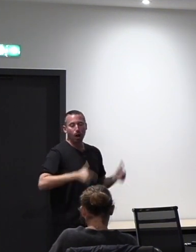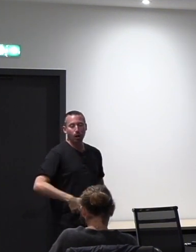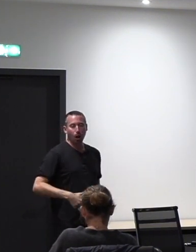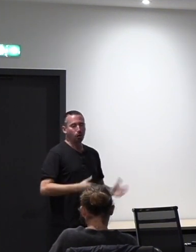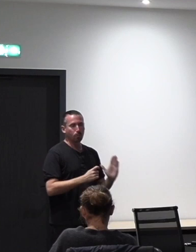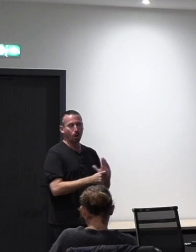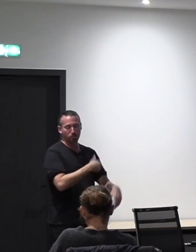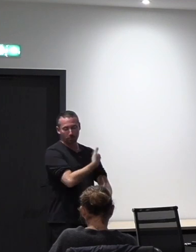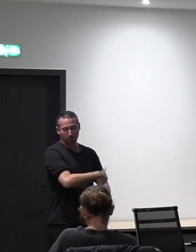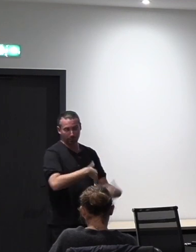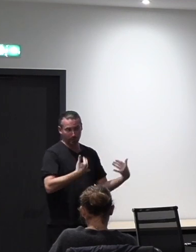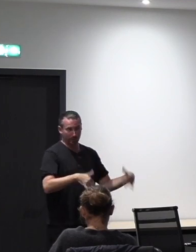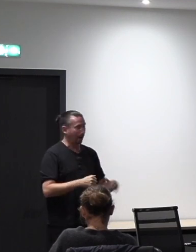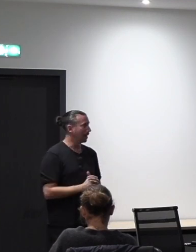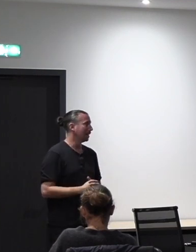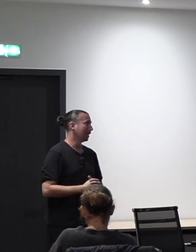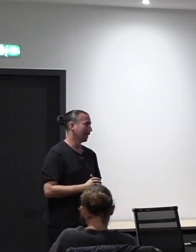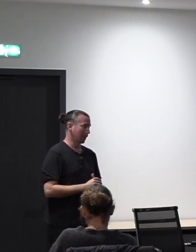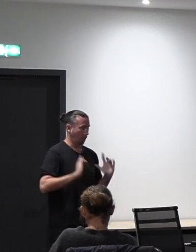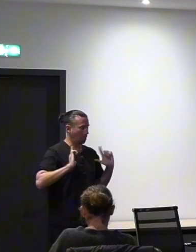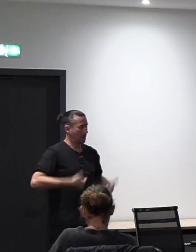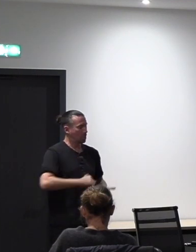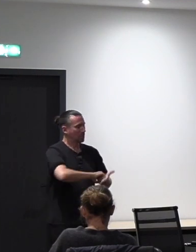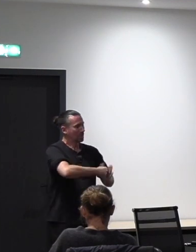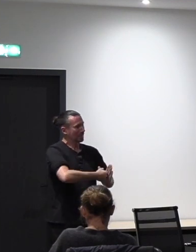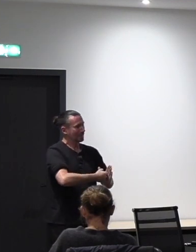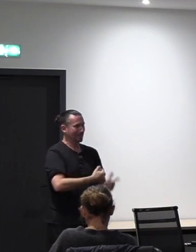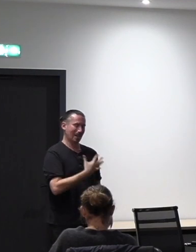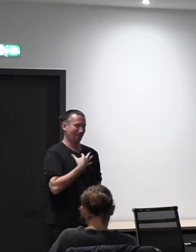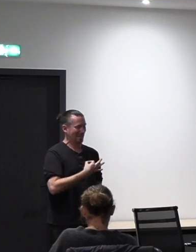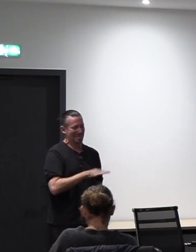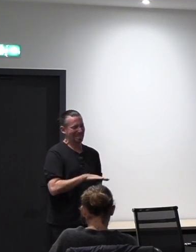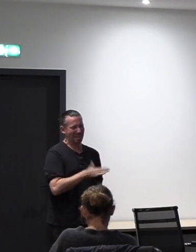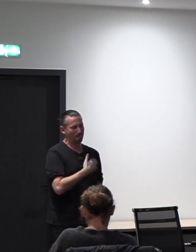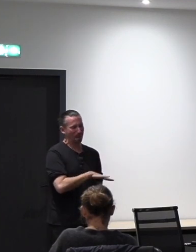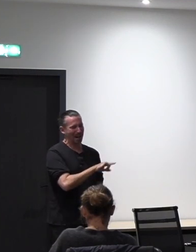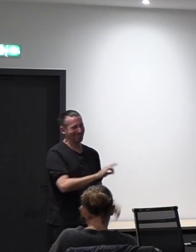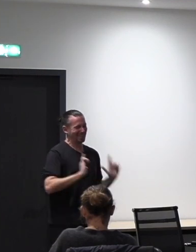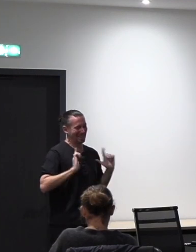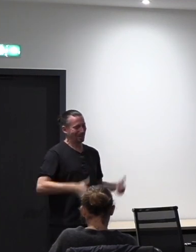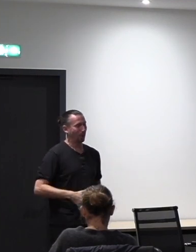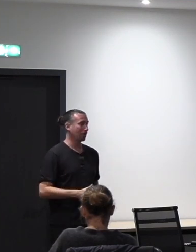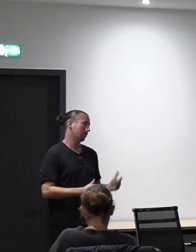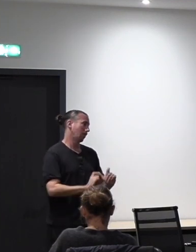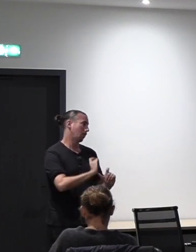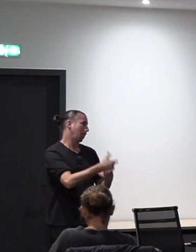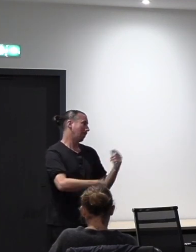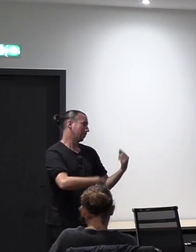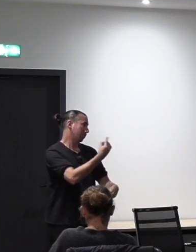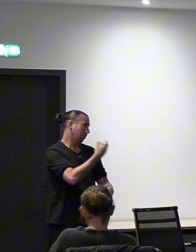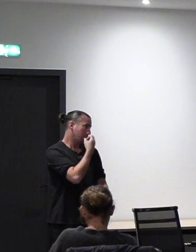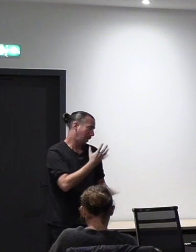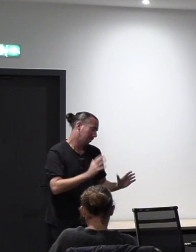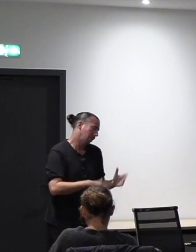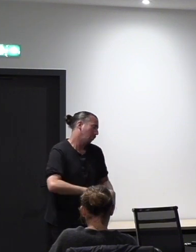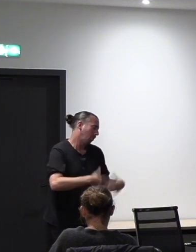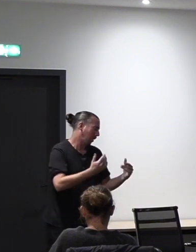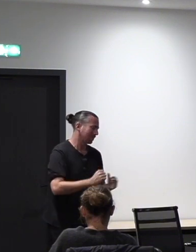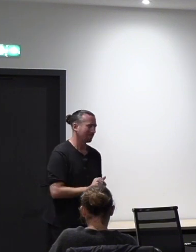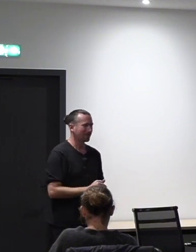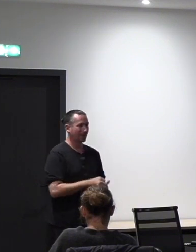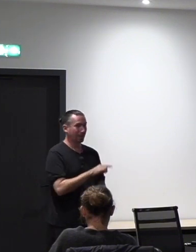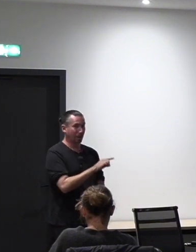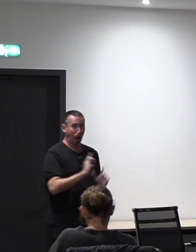peu stricte, et il me dit, bah tiens, il avait horreur d'y aller et tout. Il a d'ailleurs très bien marché après, mais peu importe. Et il me dit, bah tiens, dans cette école, ils